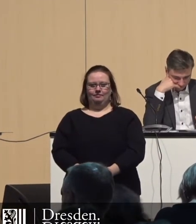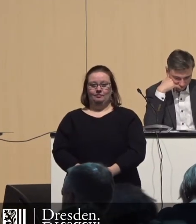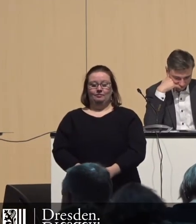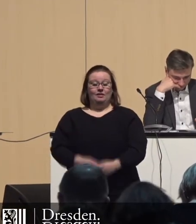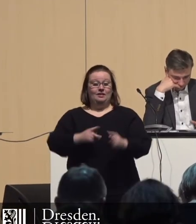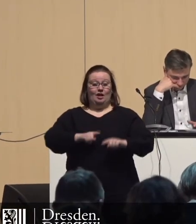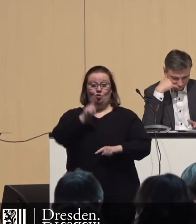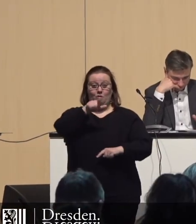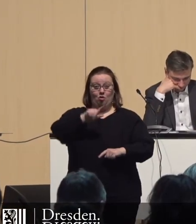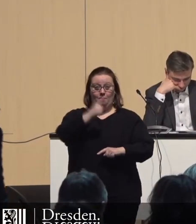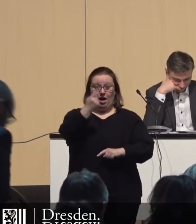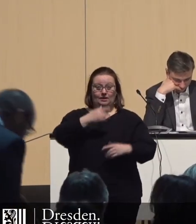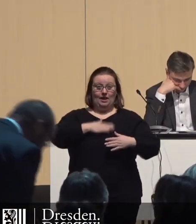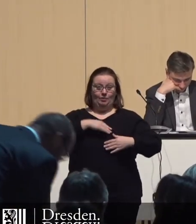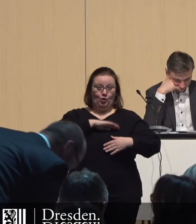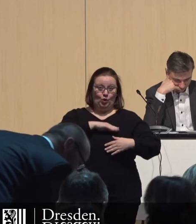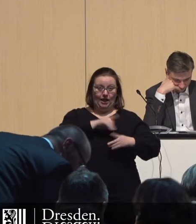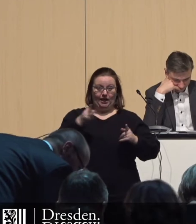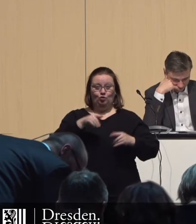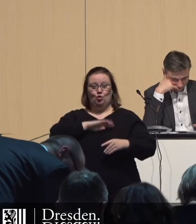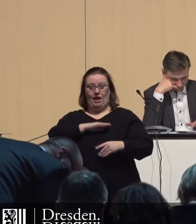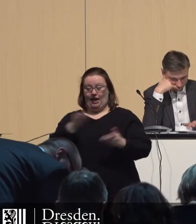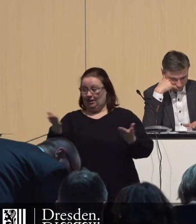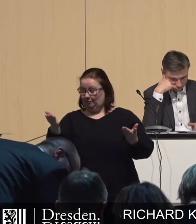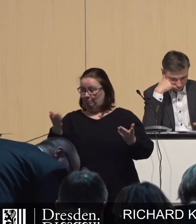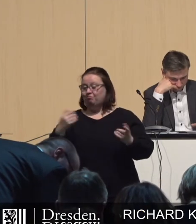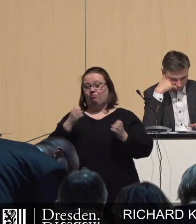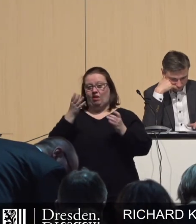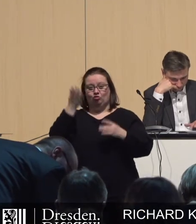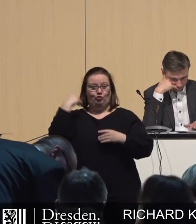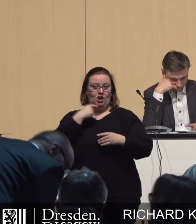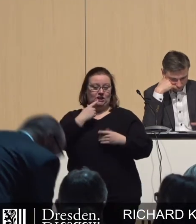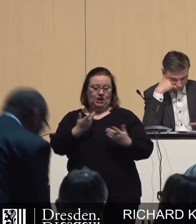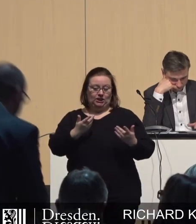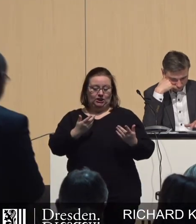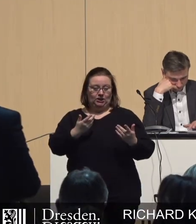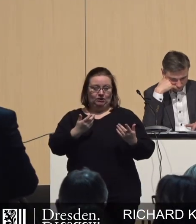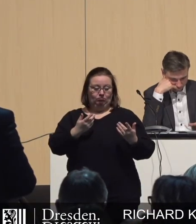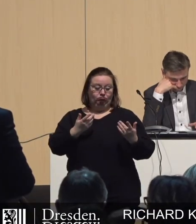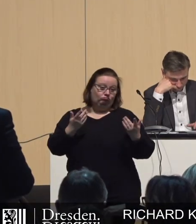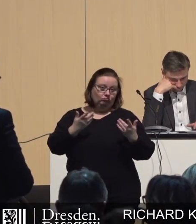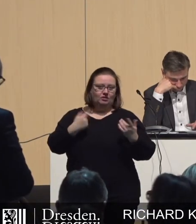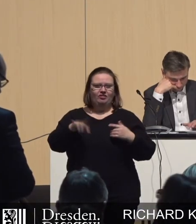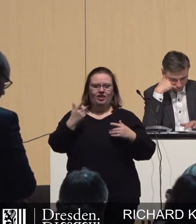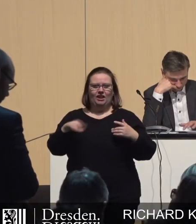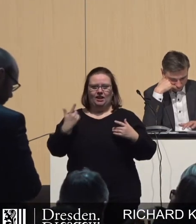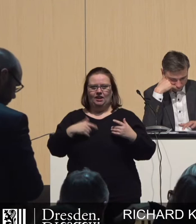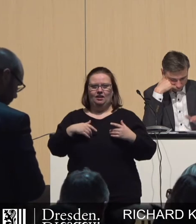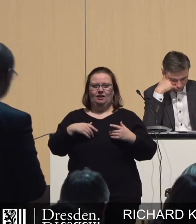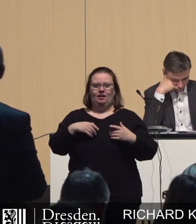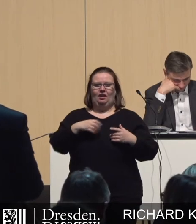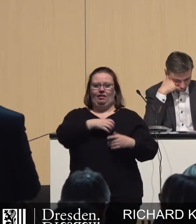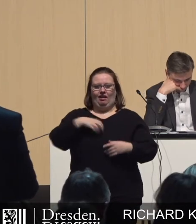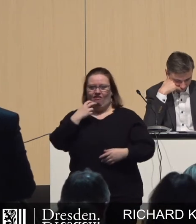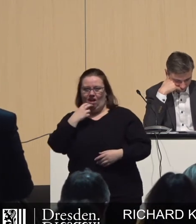Sehr geehrter Herr Oberbürgermeister, liebe Kolleginnen und Kollegen, gerade eben wurde schon angesprochen, was die Fusion von DREWAG